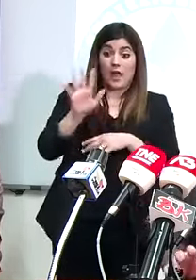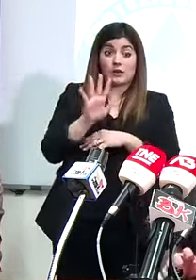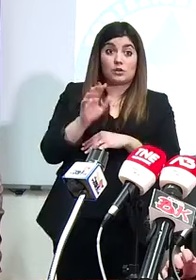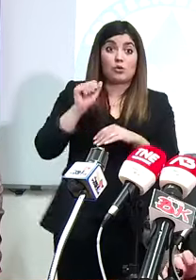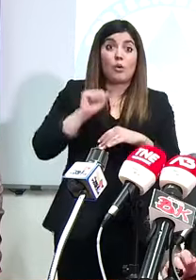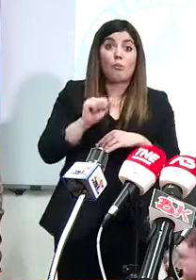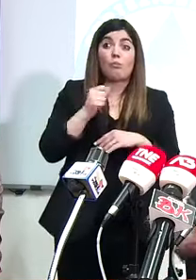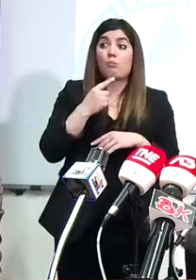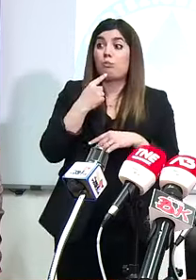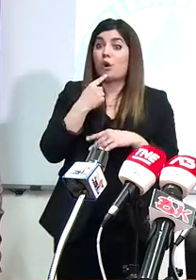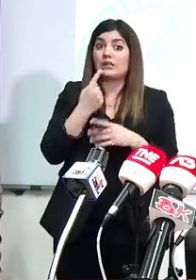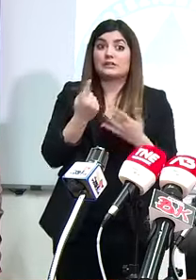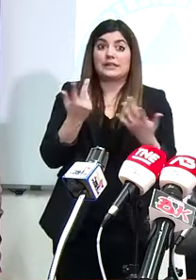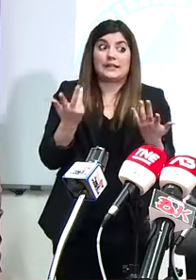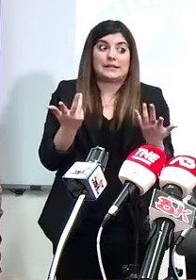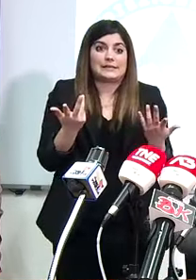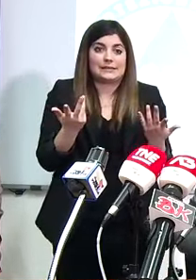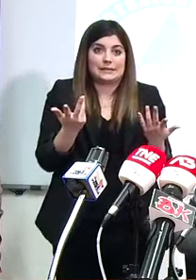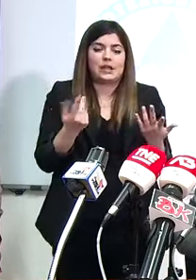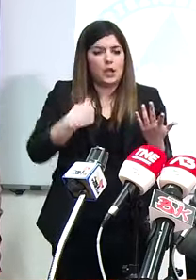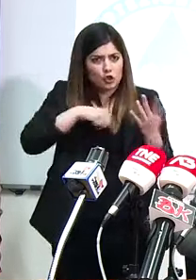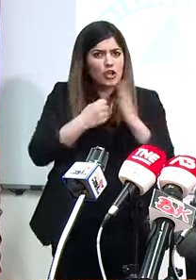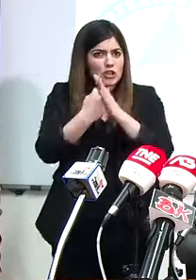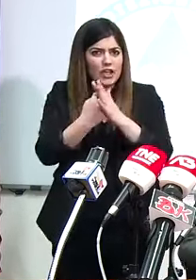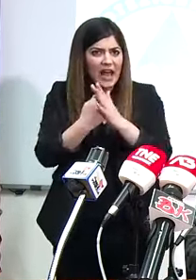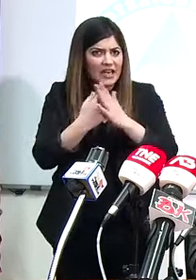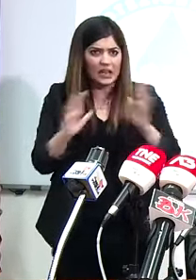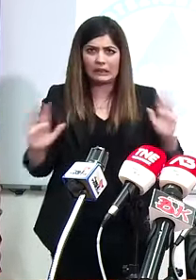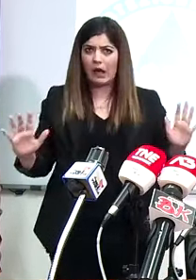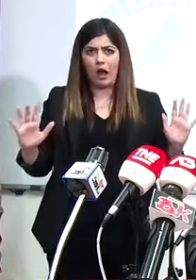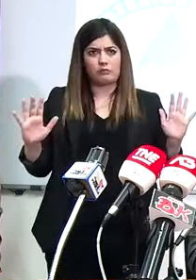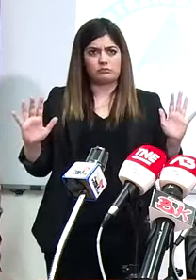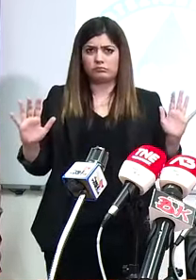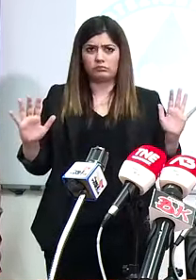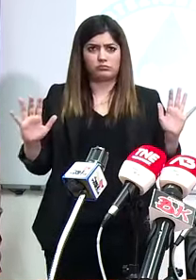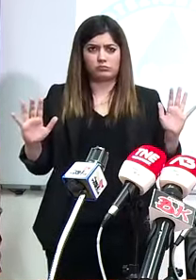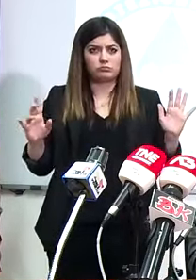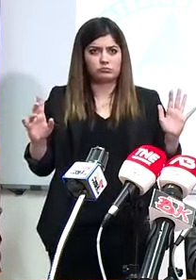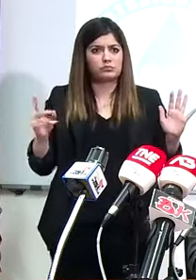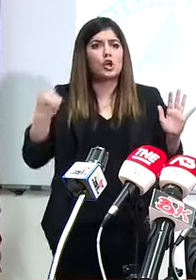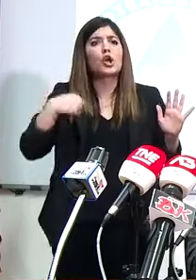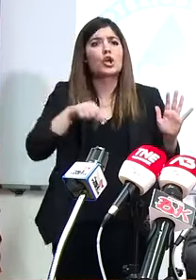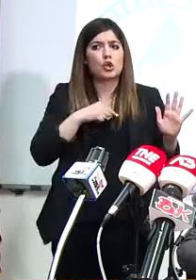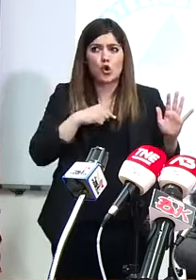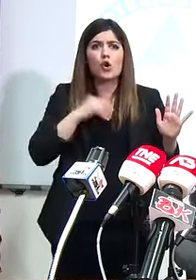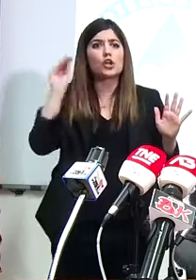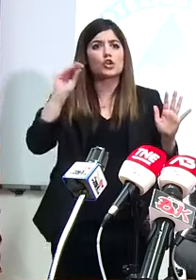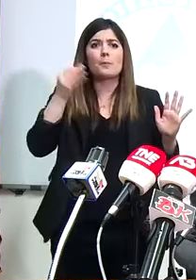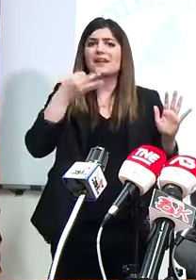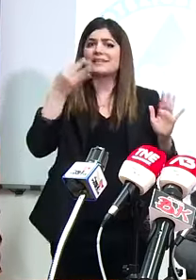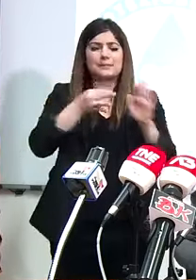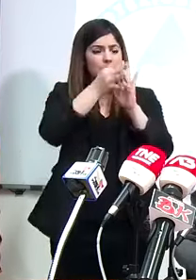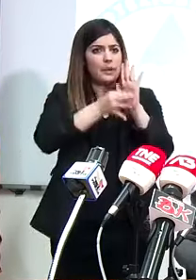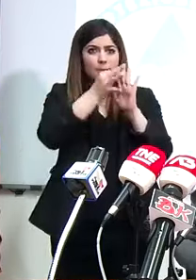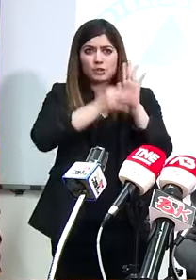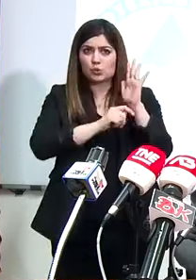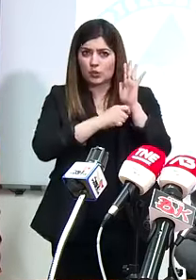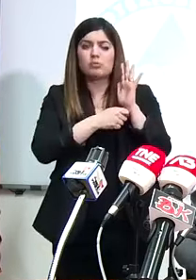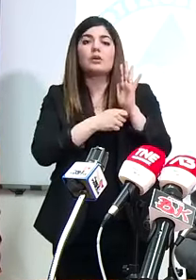però il veneto anche solidale cioè quando chiedevamo noi di avere misure gli altri magari andavano bene